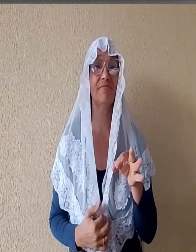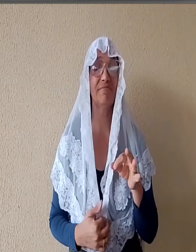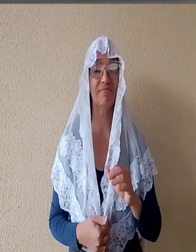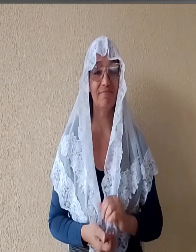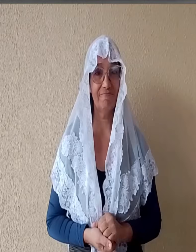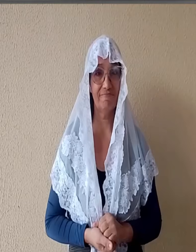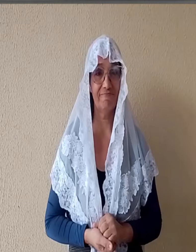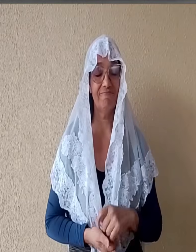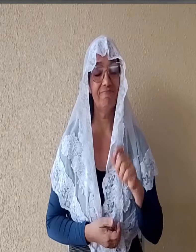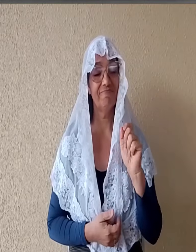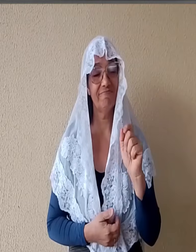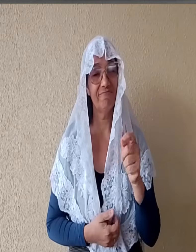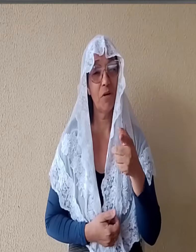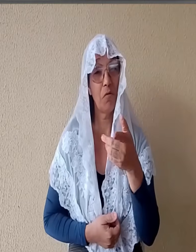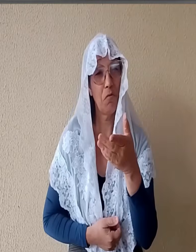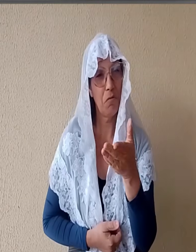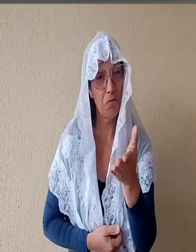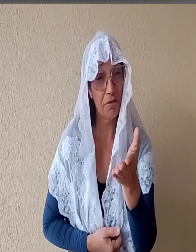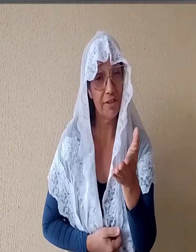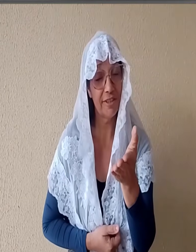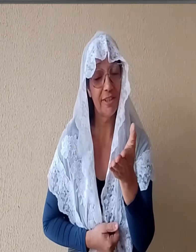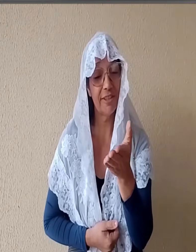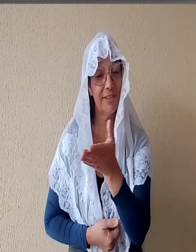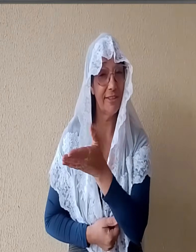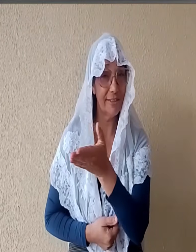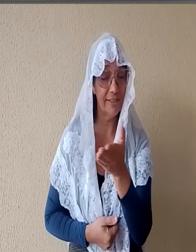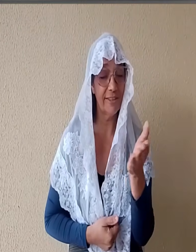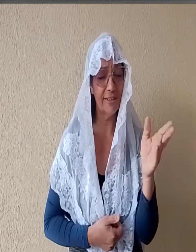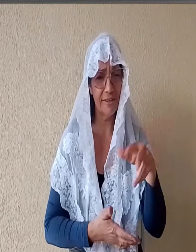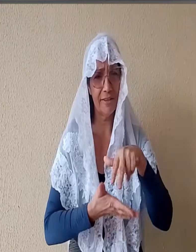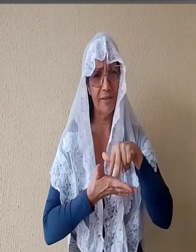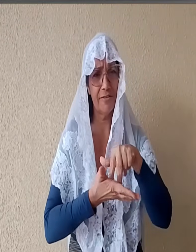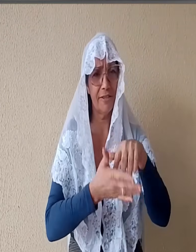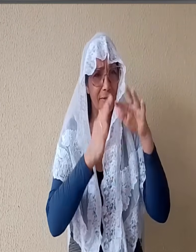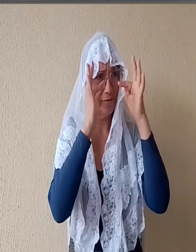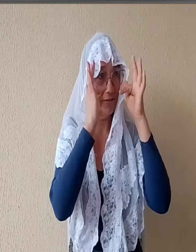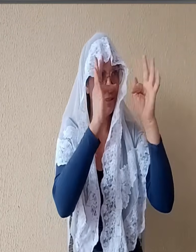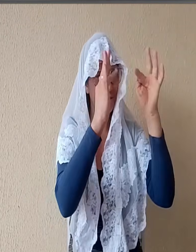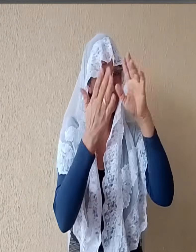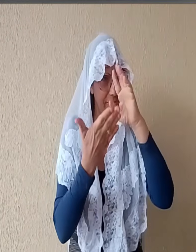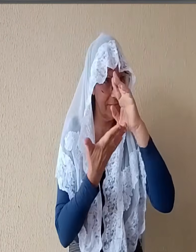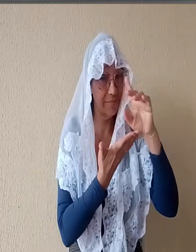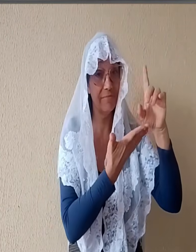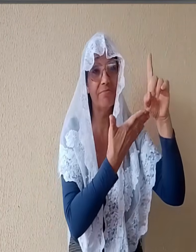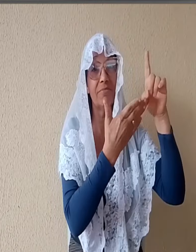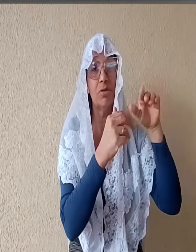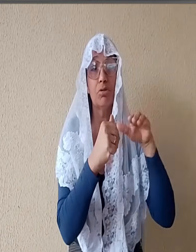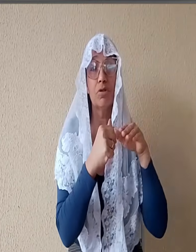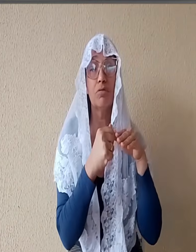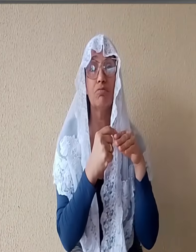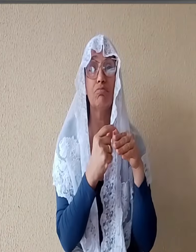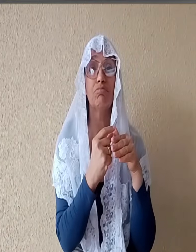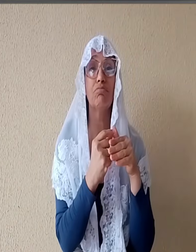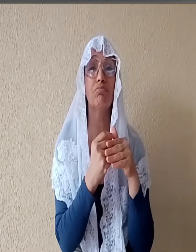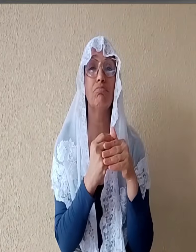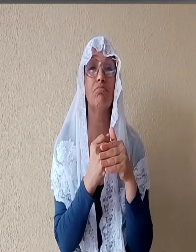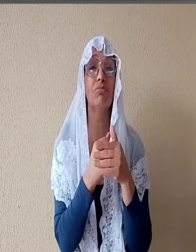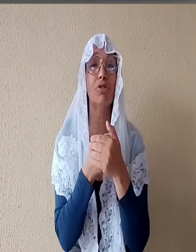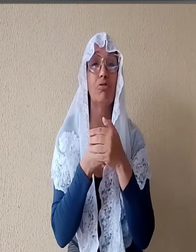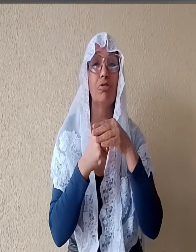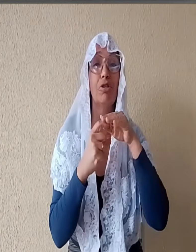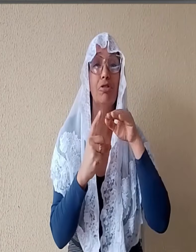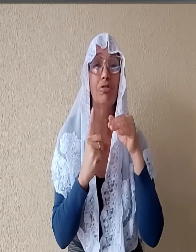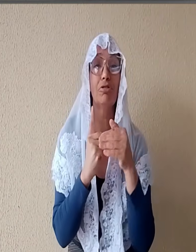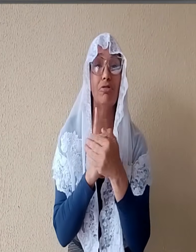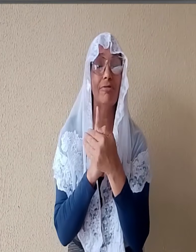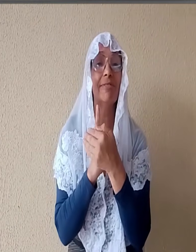o Senhor, Ele vai te guardar. Humildade nessa obra. Você vai ver a obra fluindo muito mais. Tem muitos que